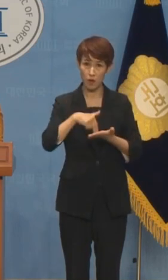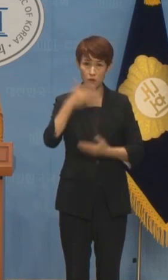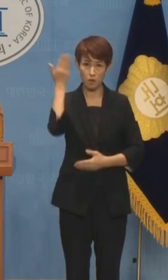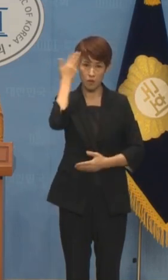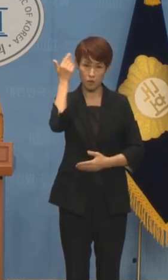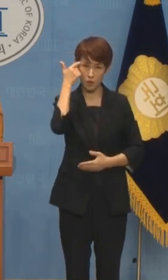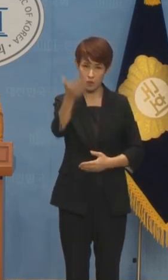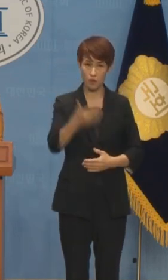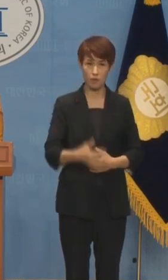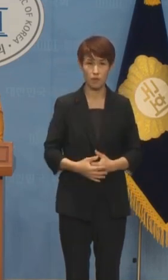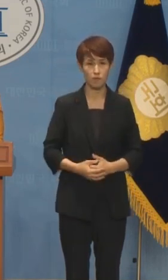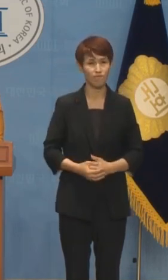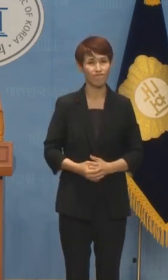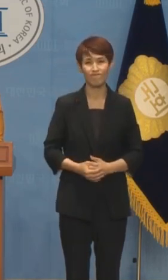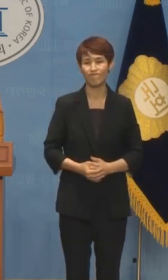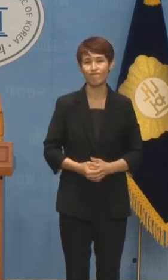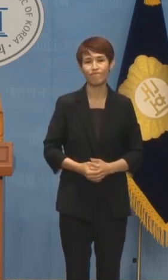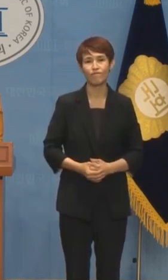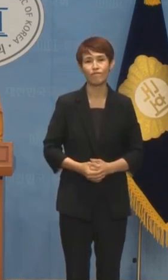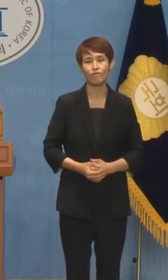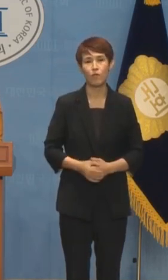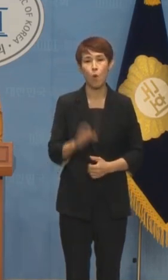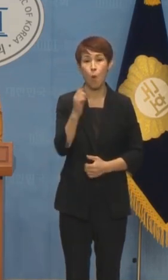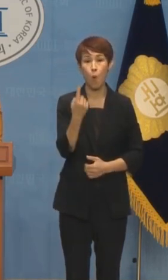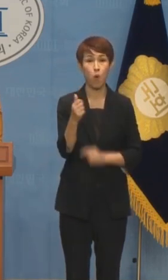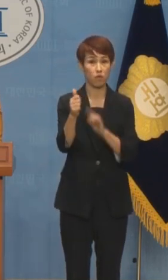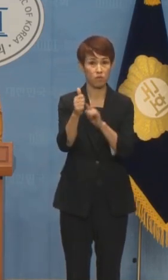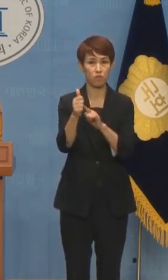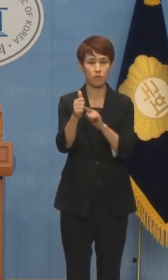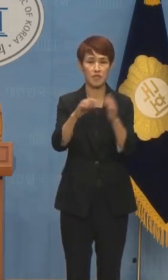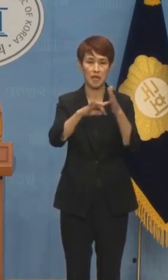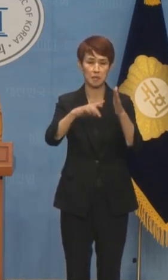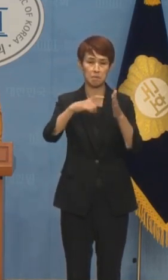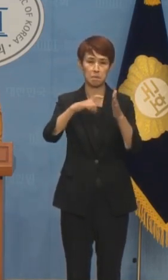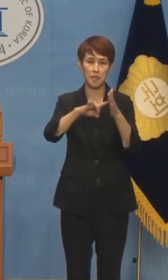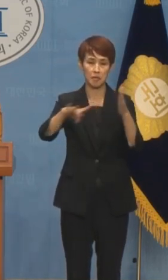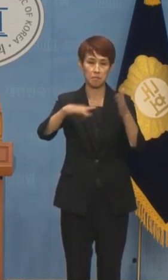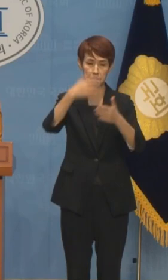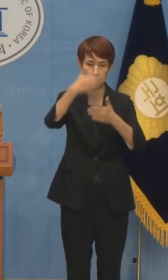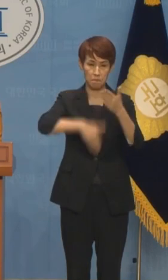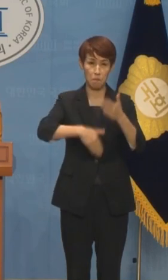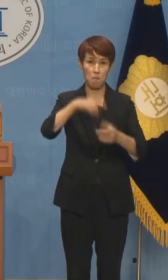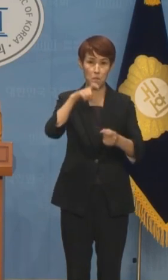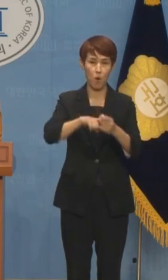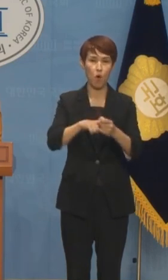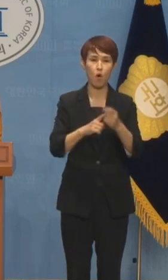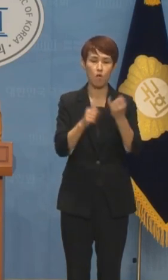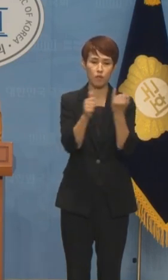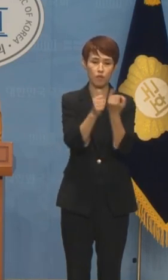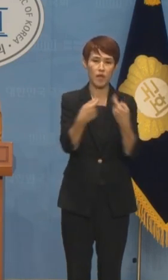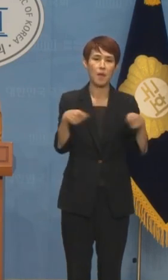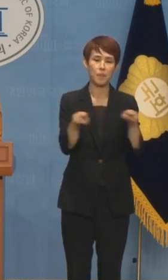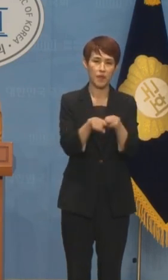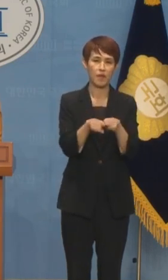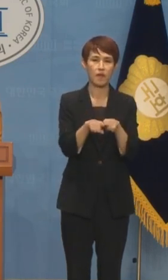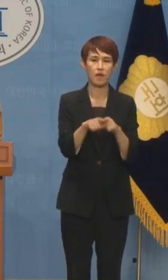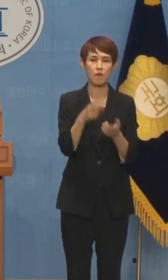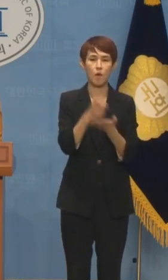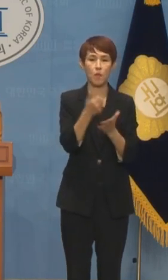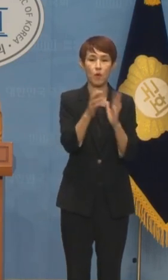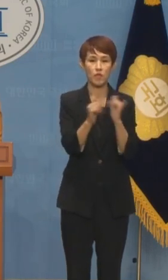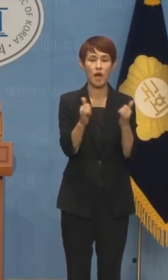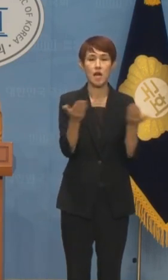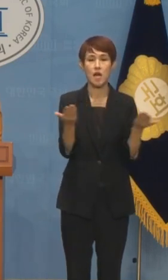상식입니까? 오 후보자는 절세를 위해 부인과 같은 로펌에서 일하며 급여를 나눠준